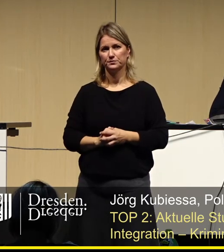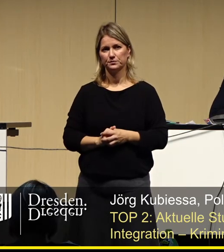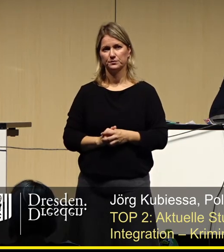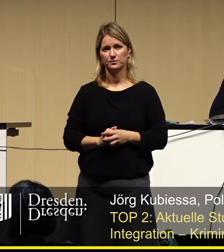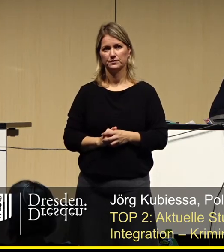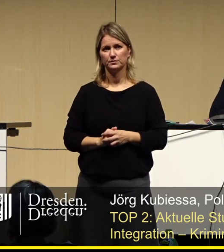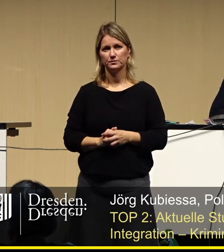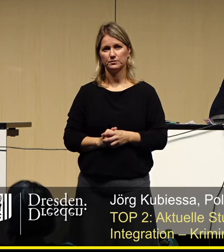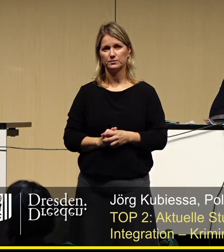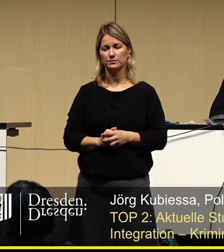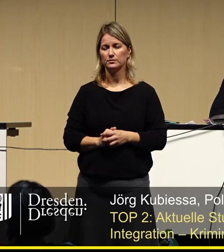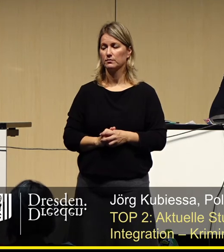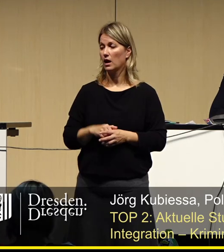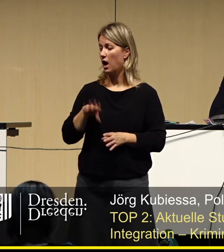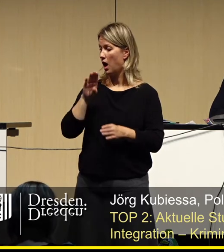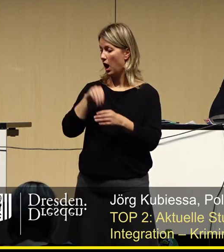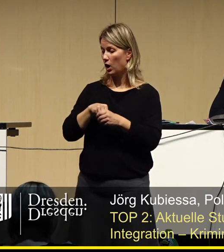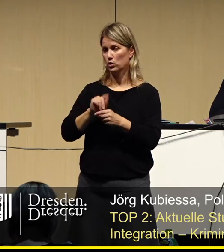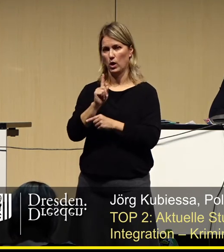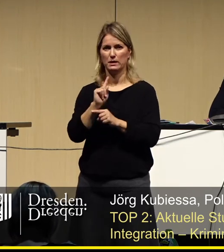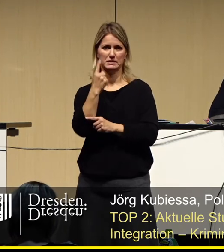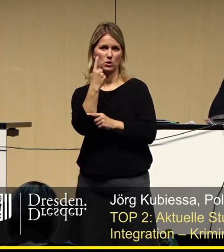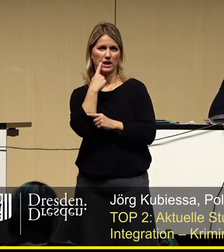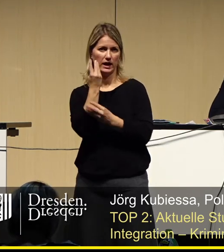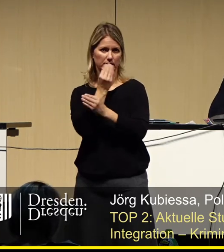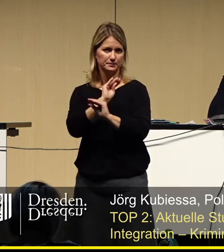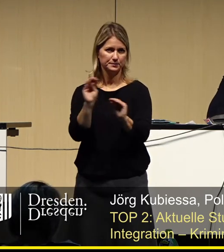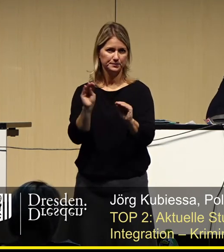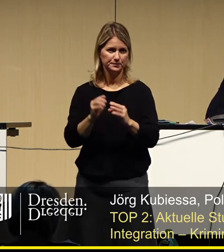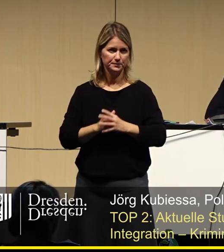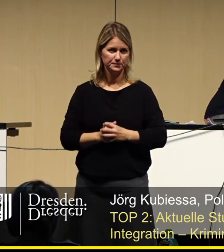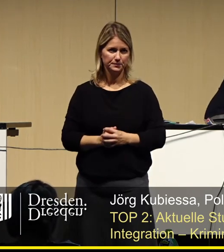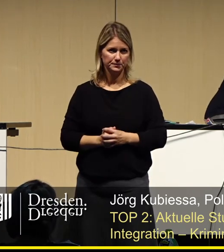Ich möchte Sie auch noch auf eine Besonderheit hinweisen.